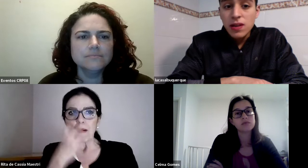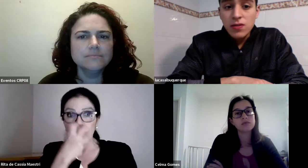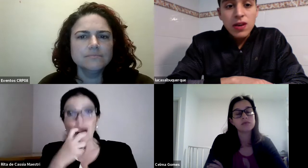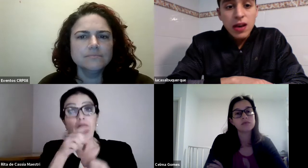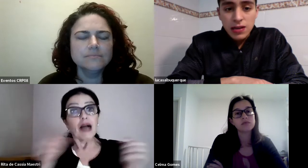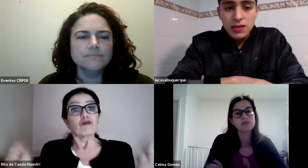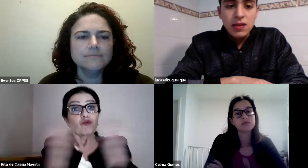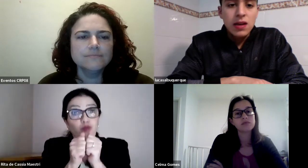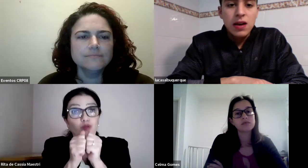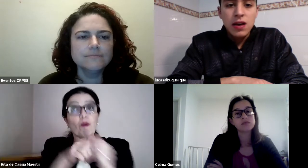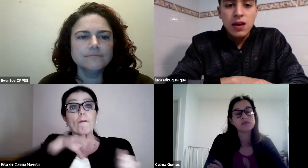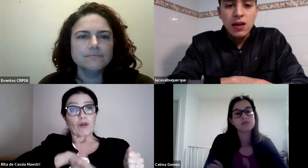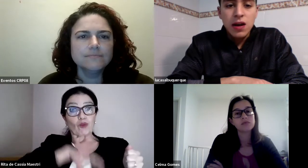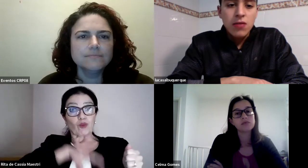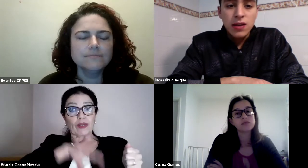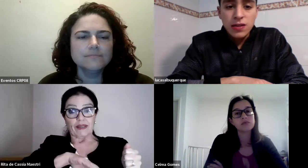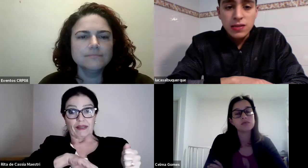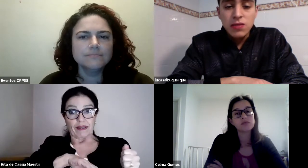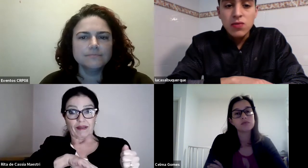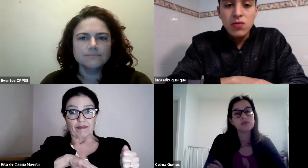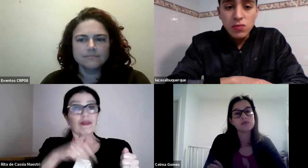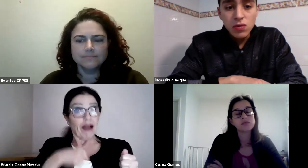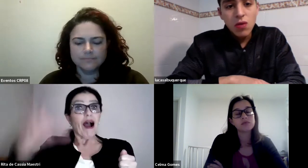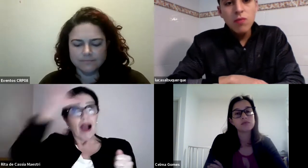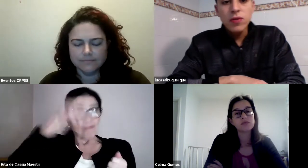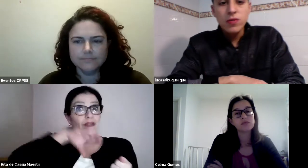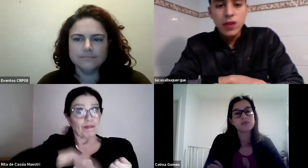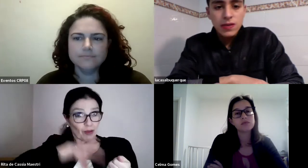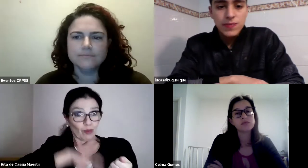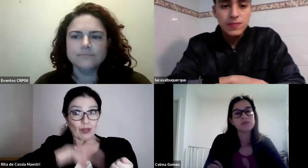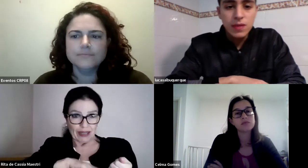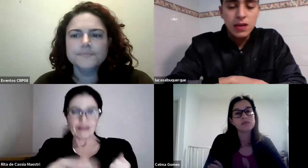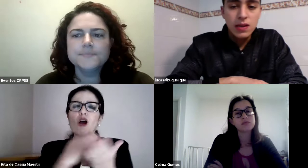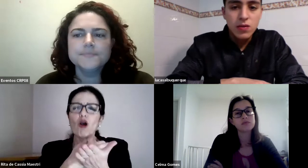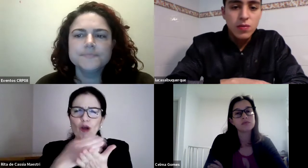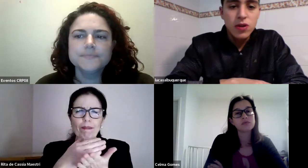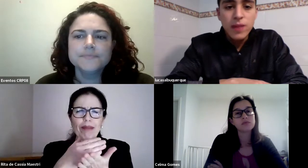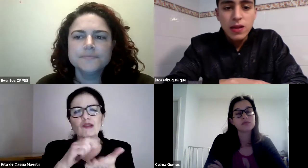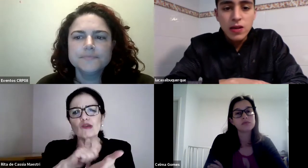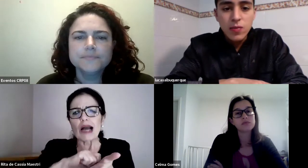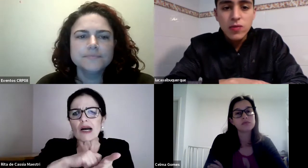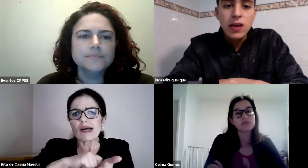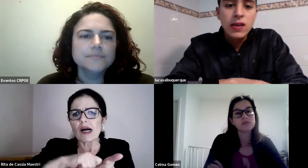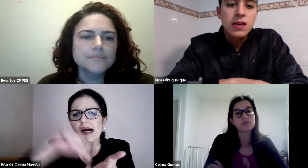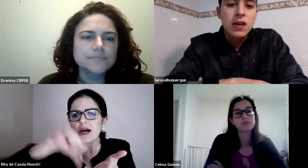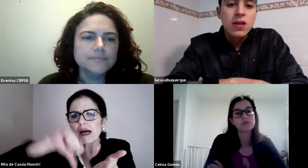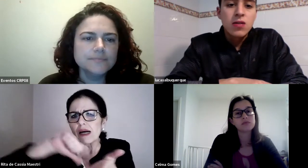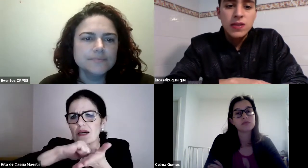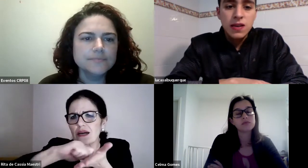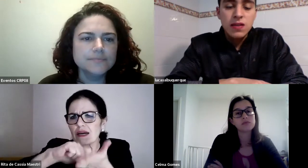ensinou dentro de casa a oralização junto com o português. Então, eu pude aprender o